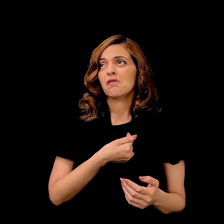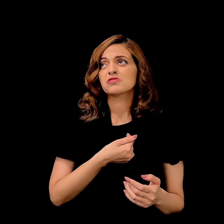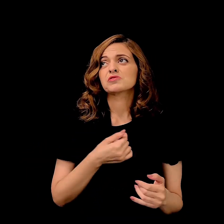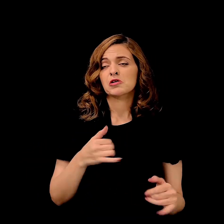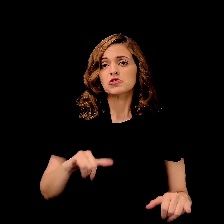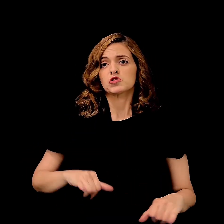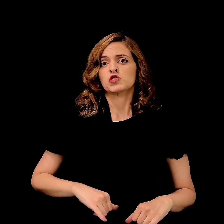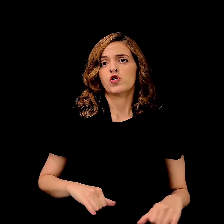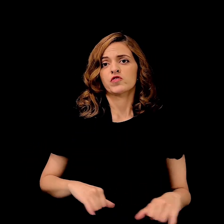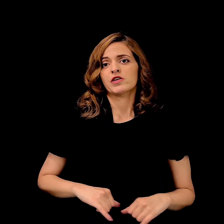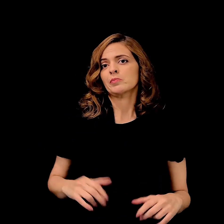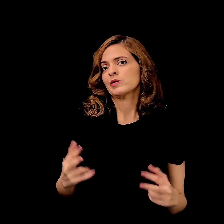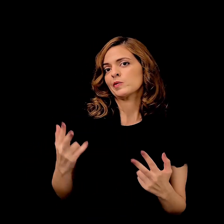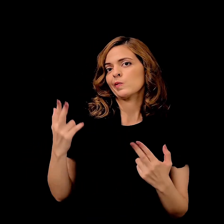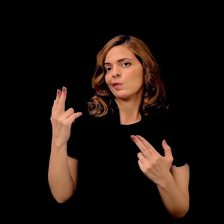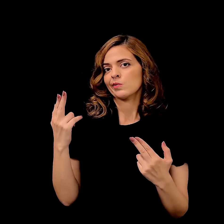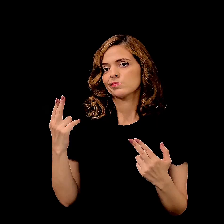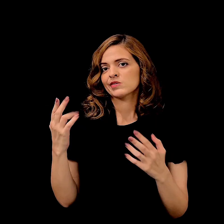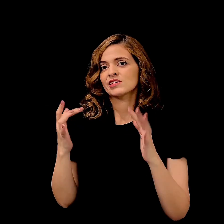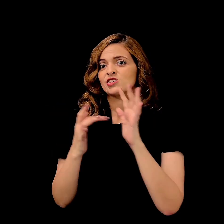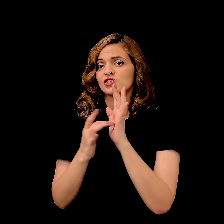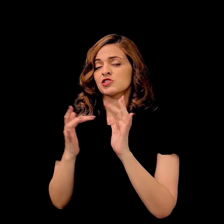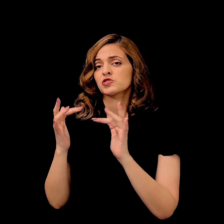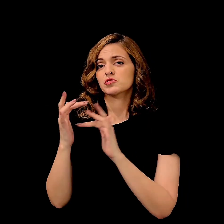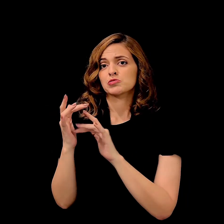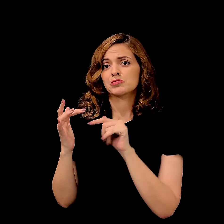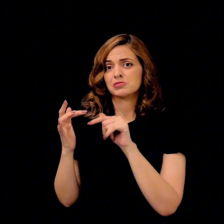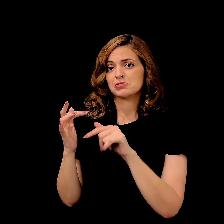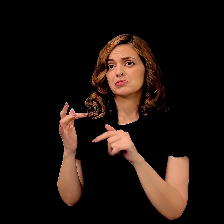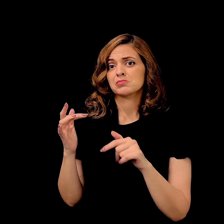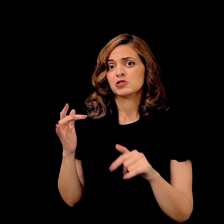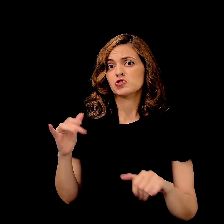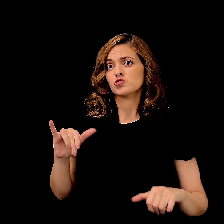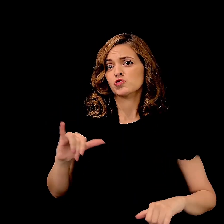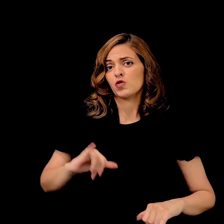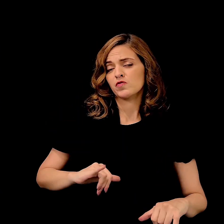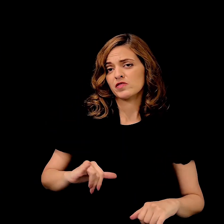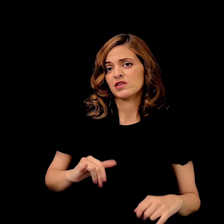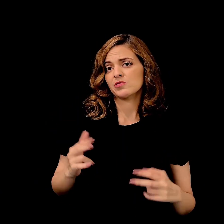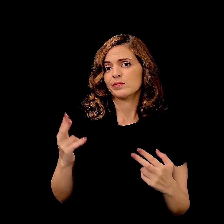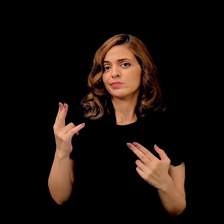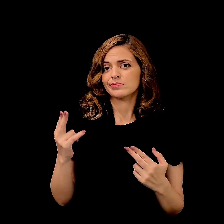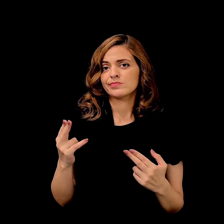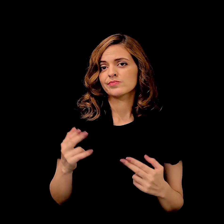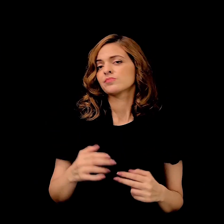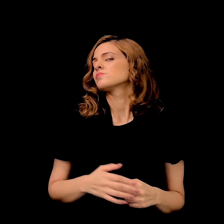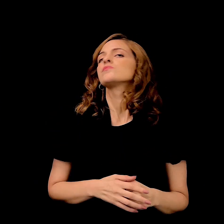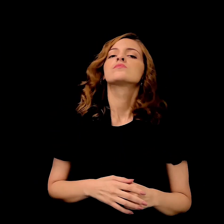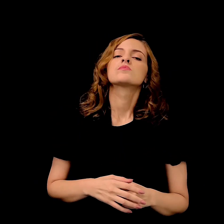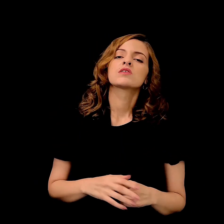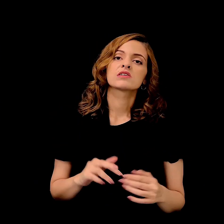Quer dizer, em Jesus se pode padecer, né? É interessante que que estamos nesse mundo, né? Uhum.